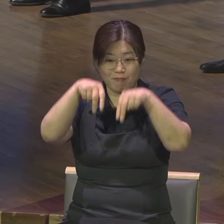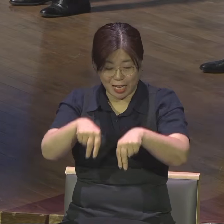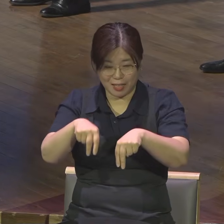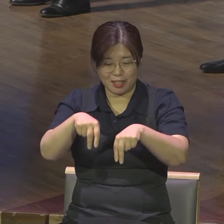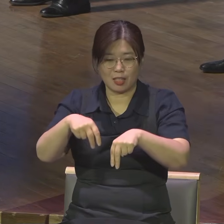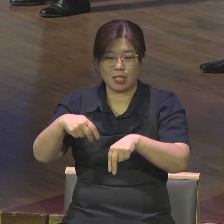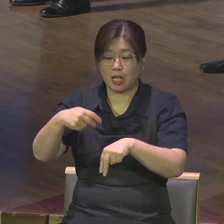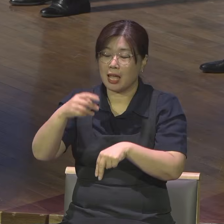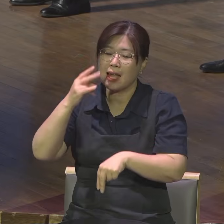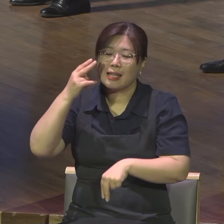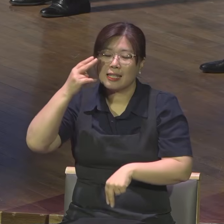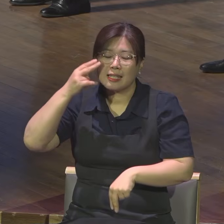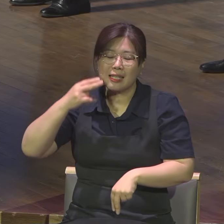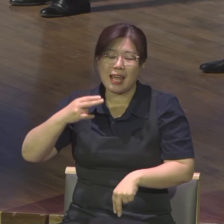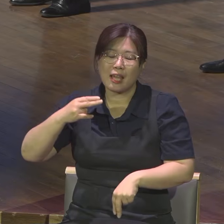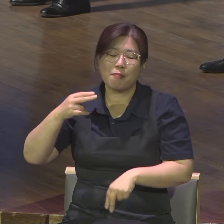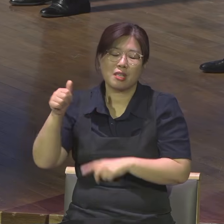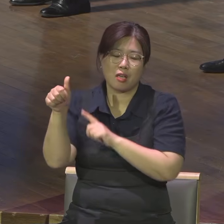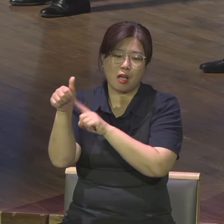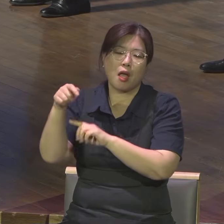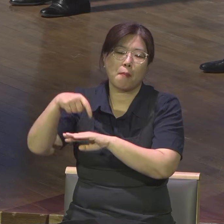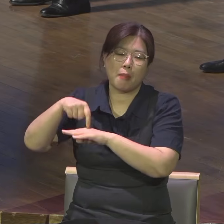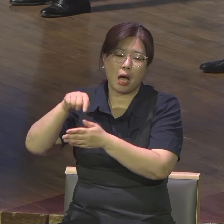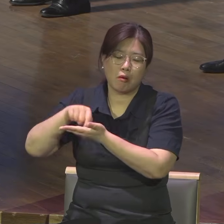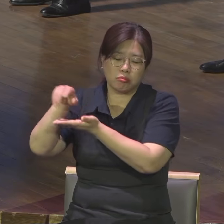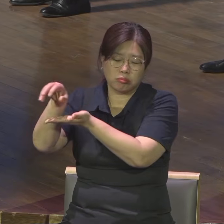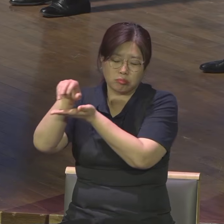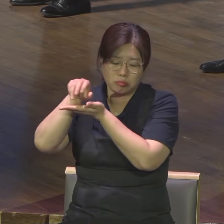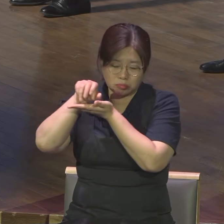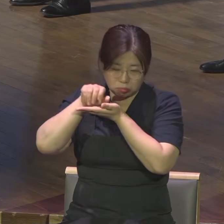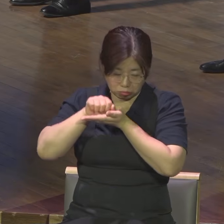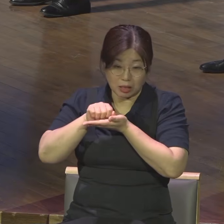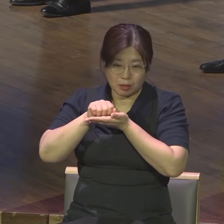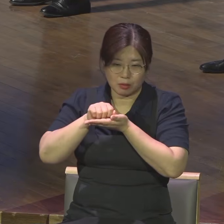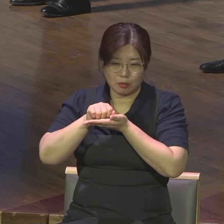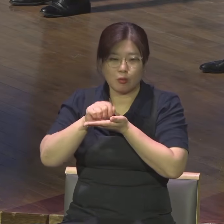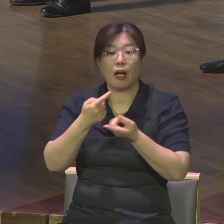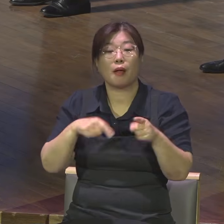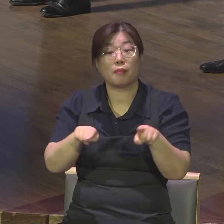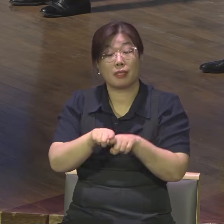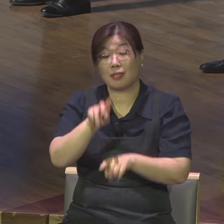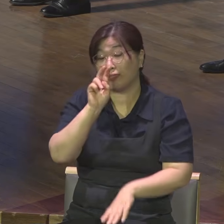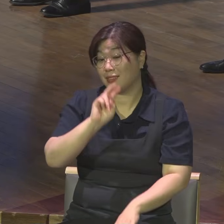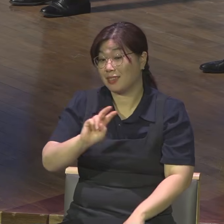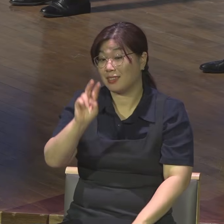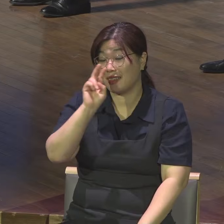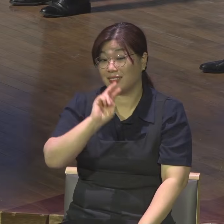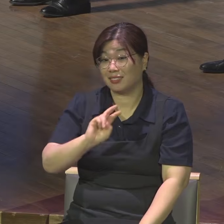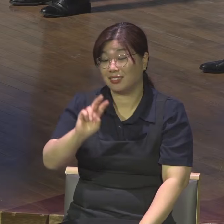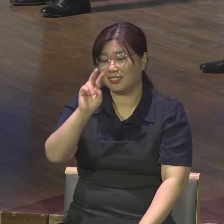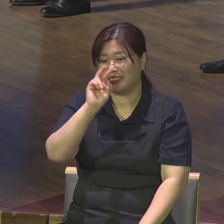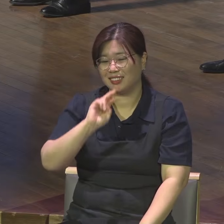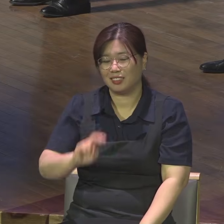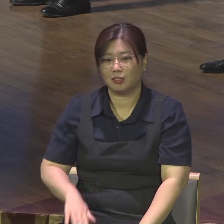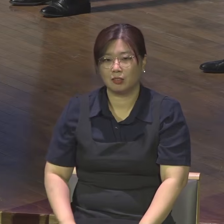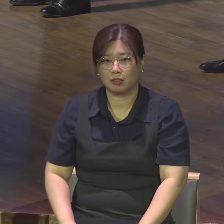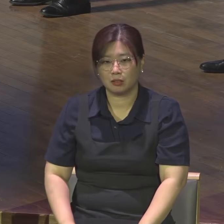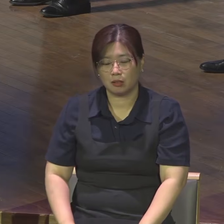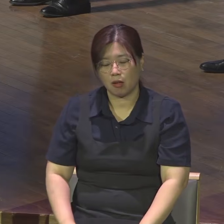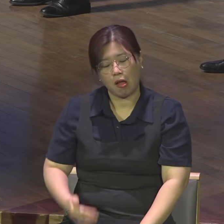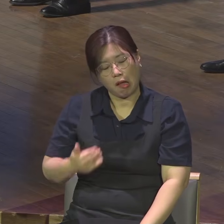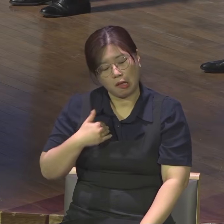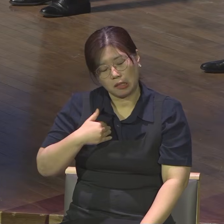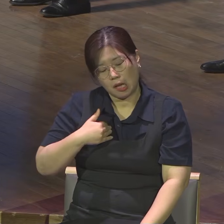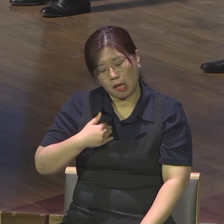가슴으로 인상에 해답되신 그리스도이신 예수님께 찬양을 드리기 원합니다. 찬양은 찬양 드릴 수 없을 때 찬양 드리는 것이 진정한